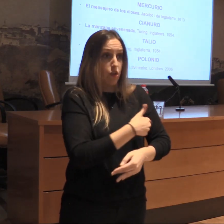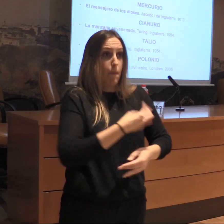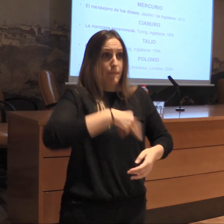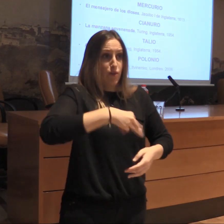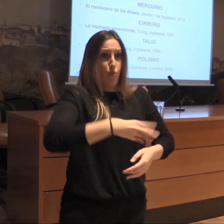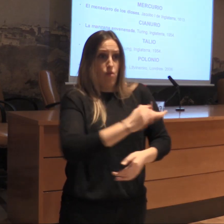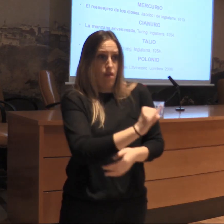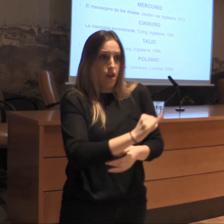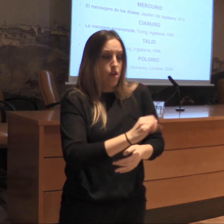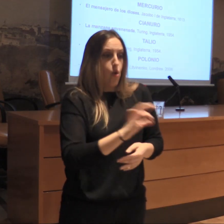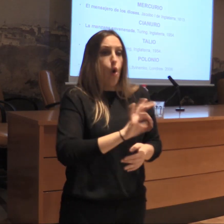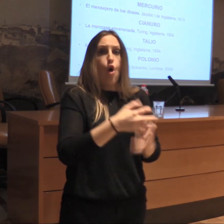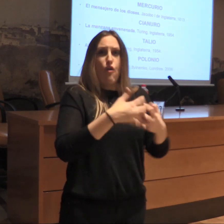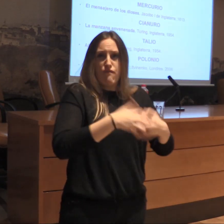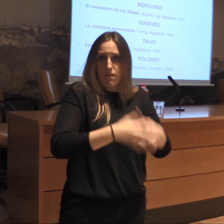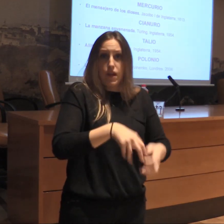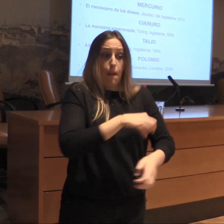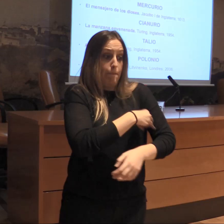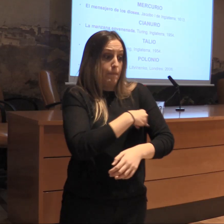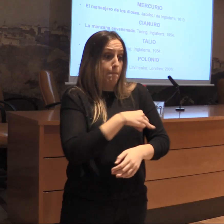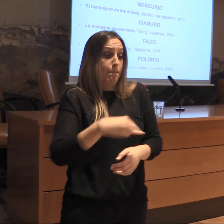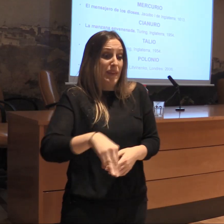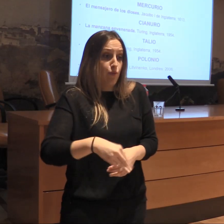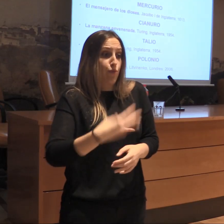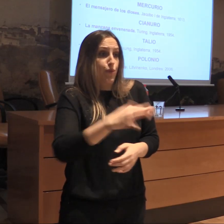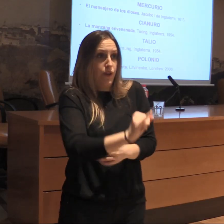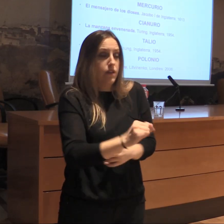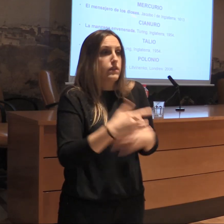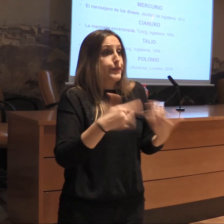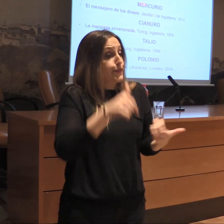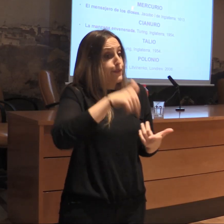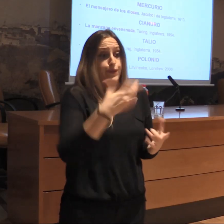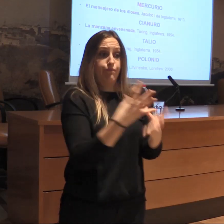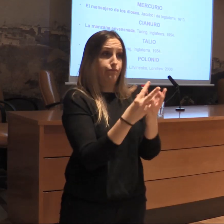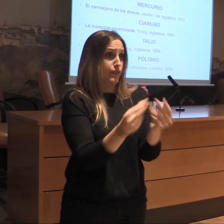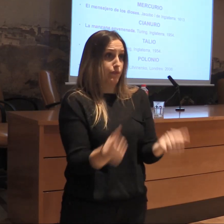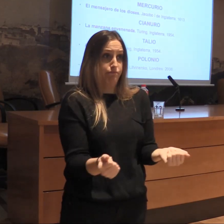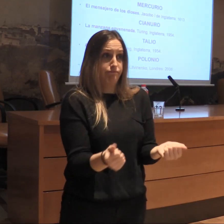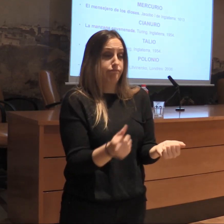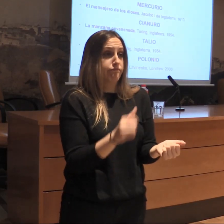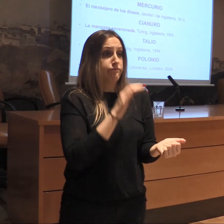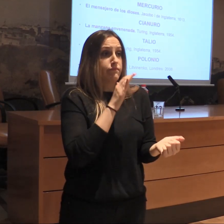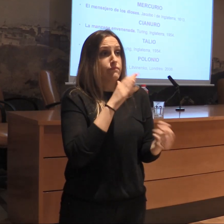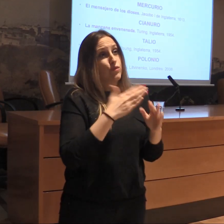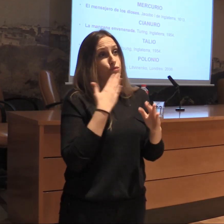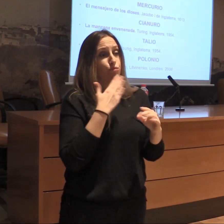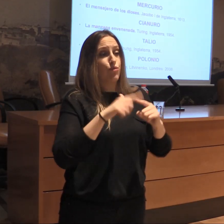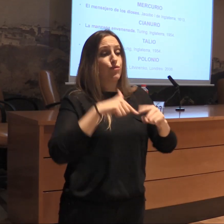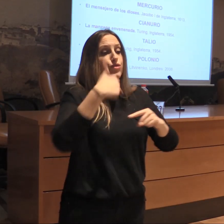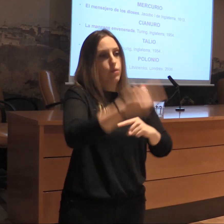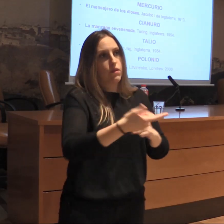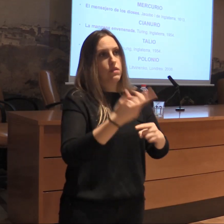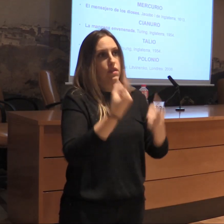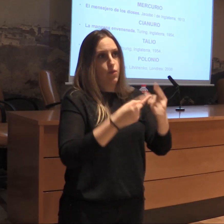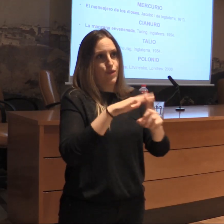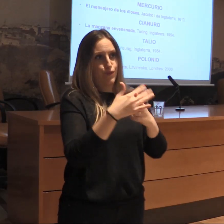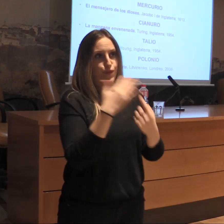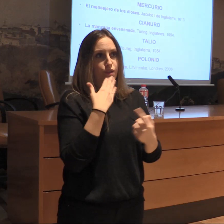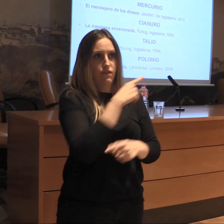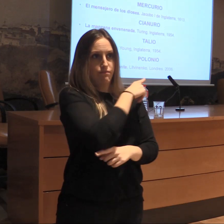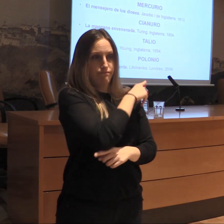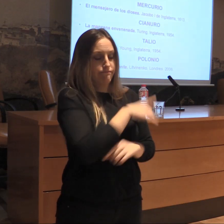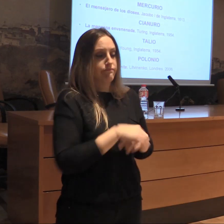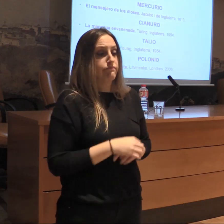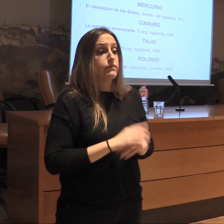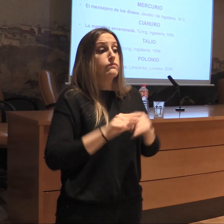fábricas, y hoy ha desaparecido, bueno, como consecuencia de alguna de las cosas que vamos a ver aquí. Bueno, luego vamos a uno de